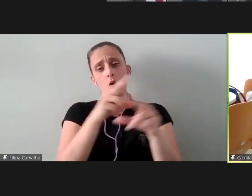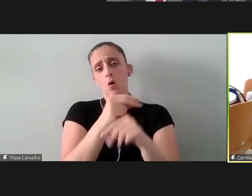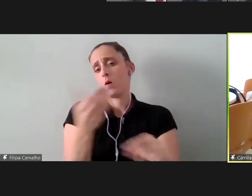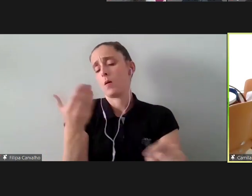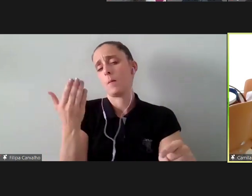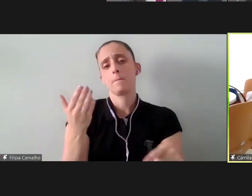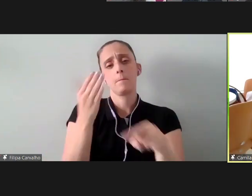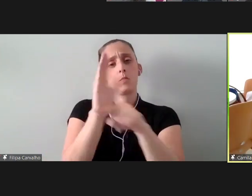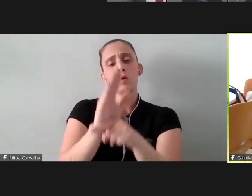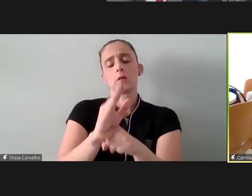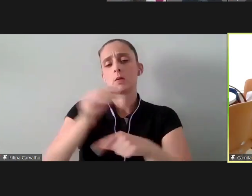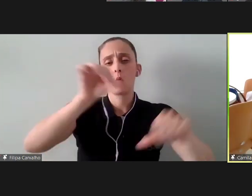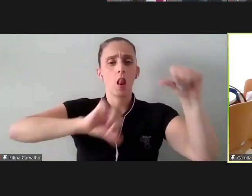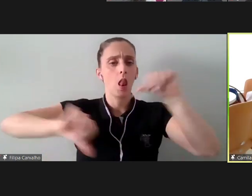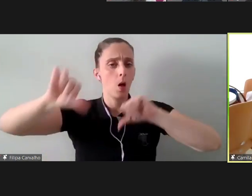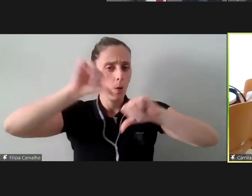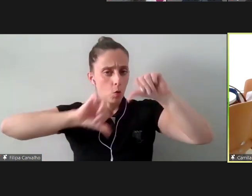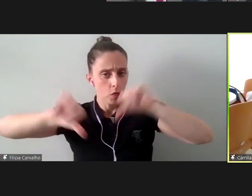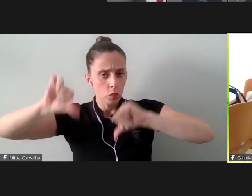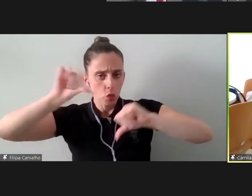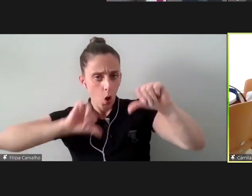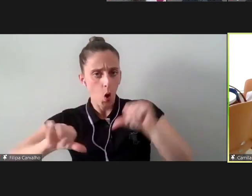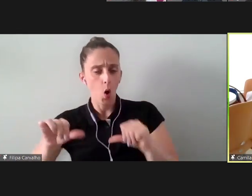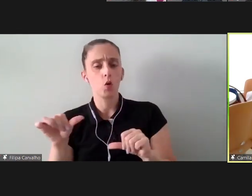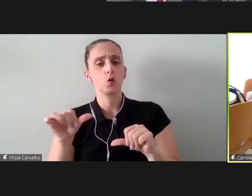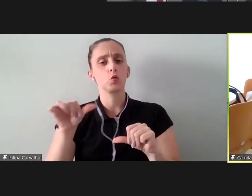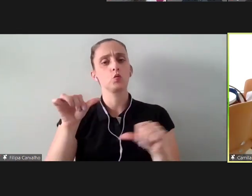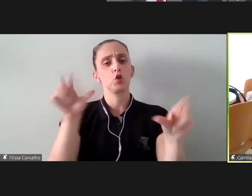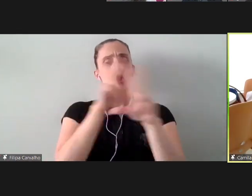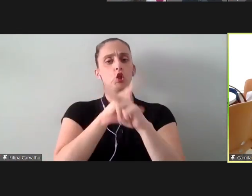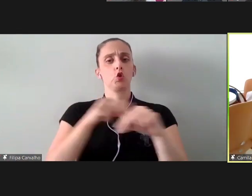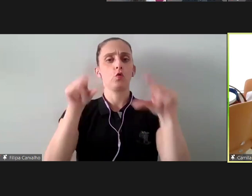de laboratórios de inovação.